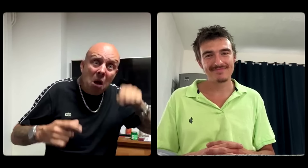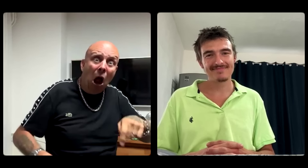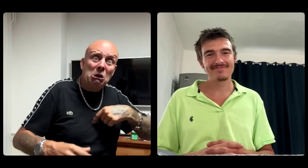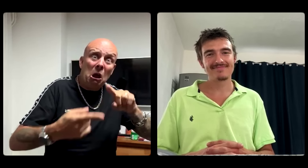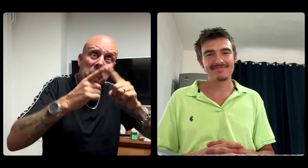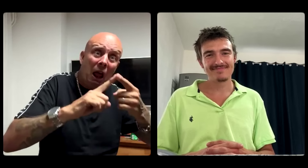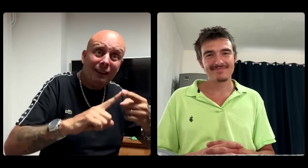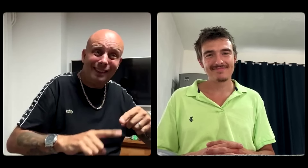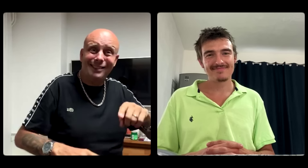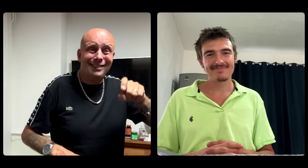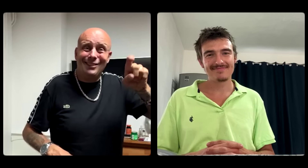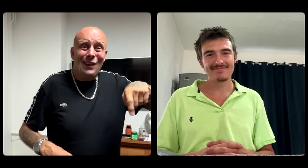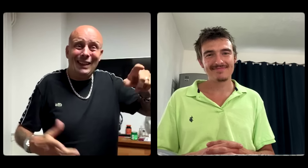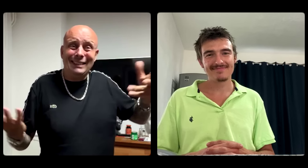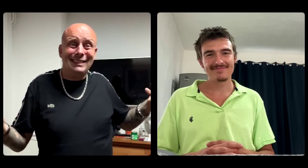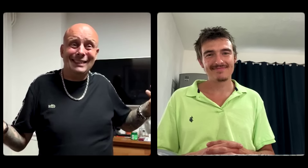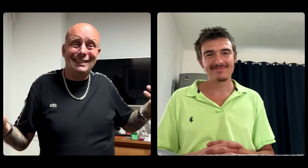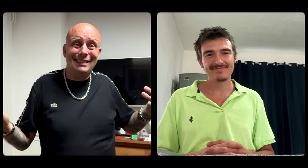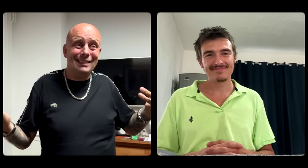Natuurlijk niet.